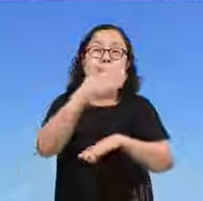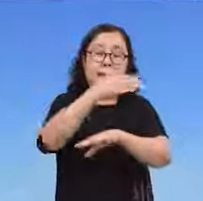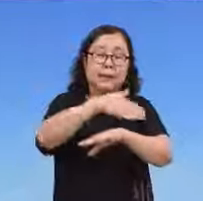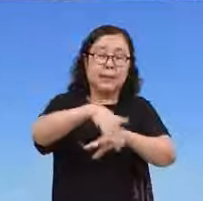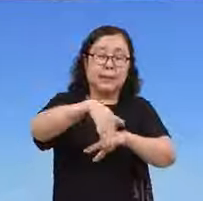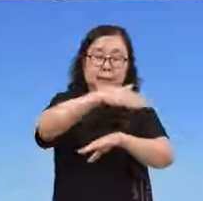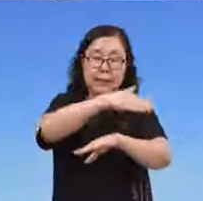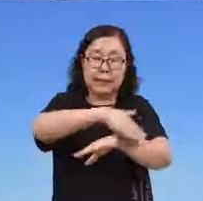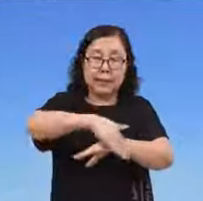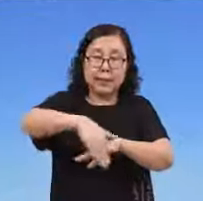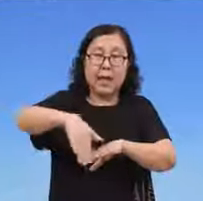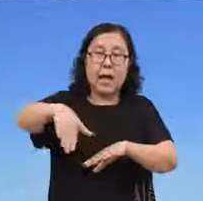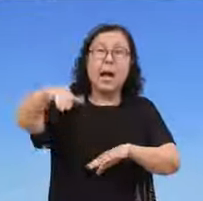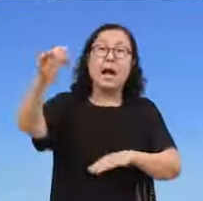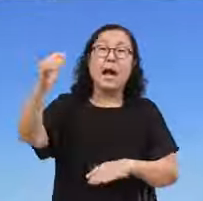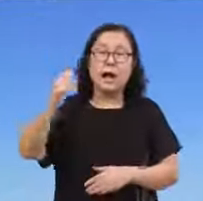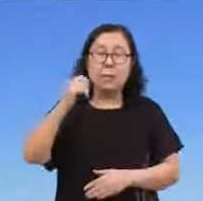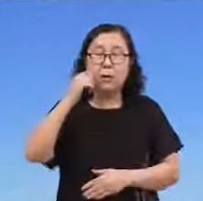채우시며